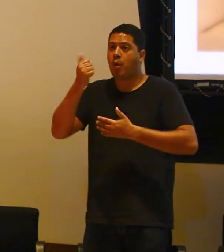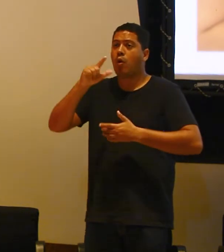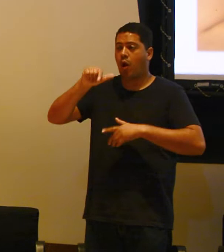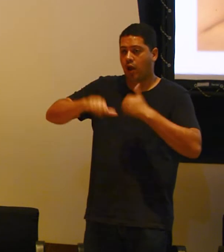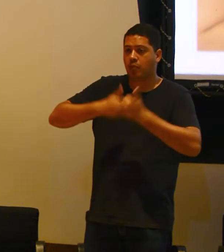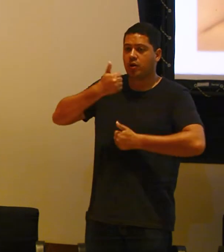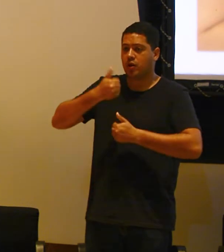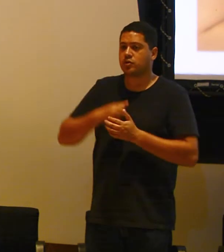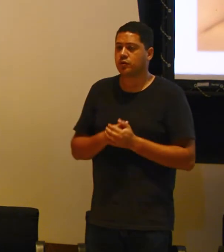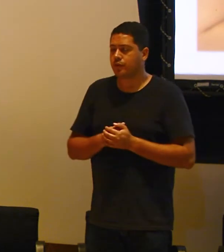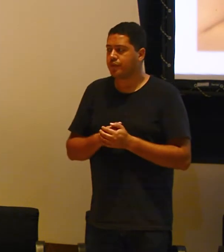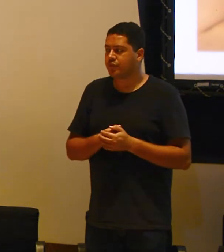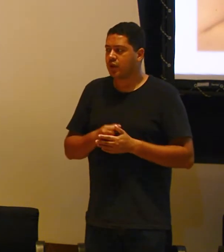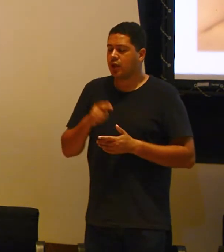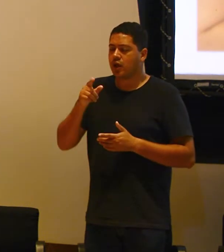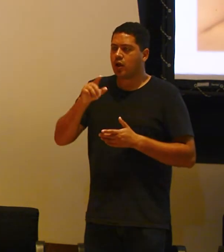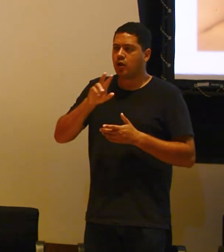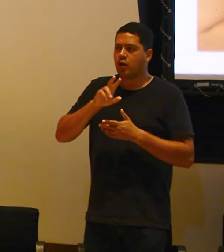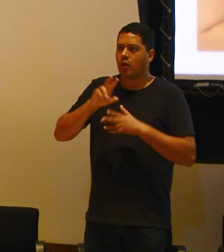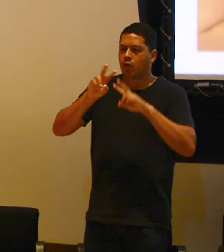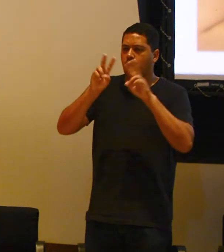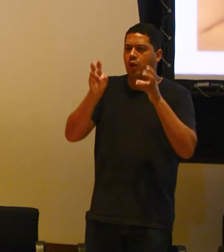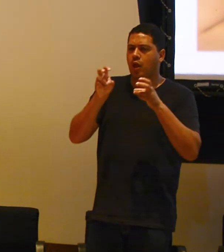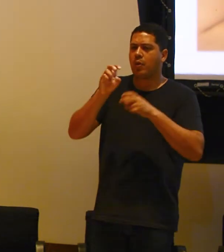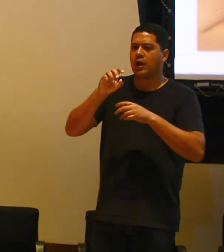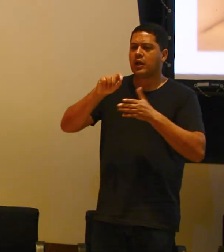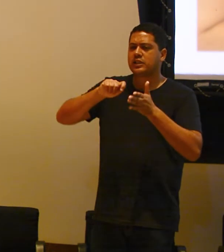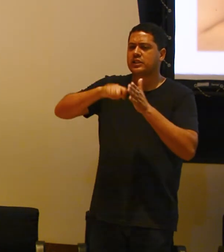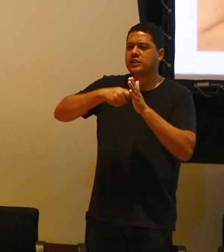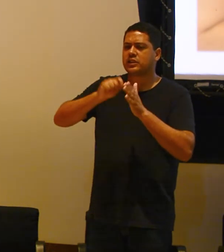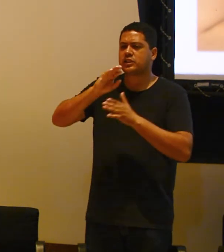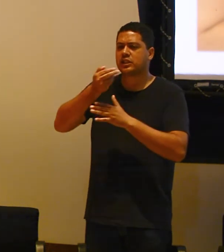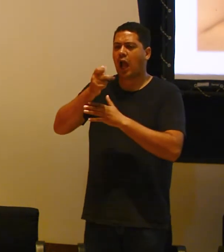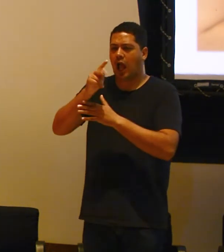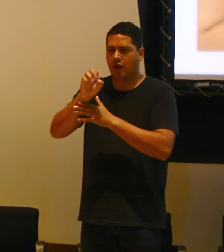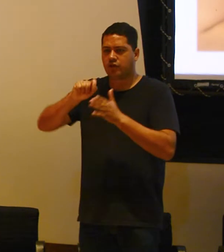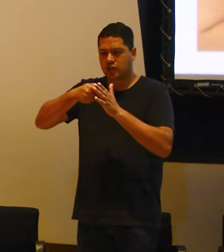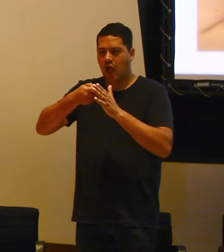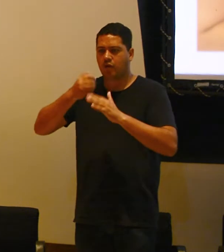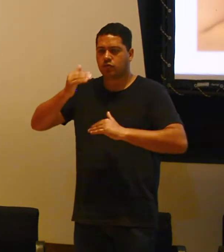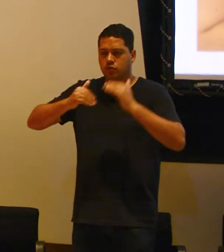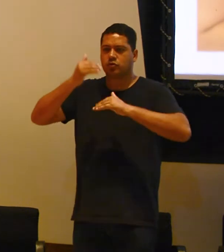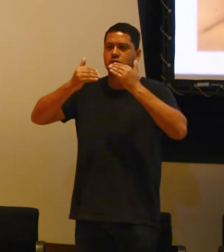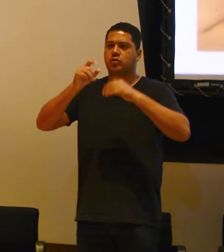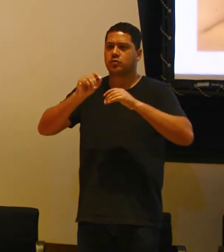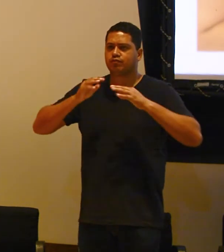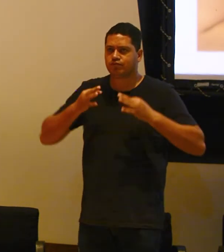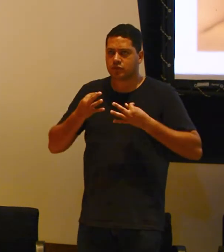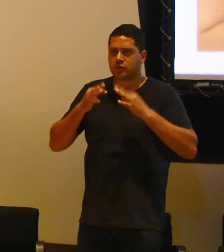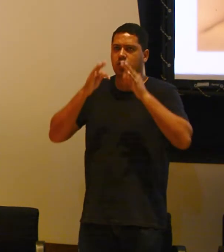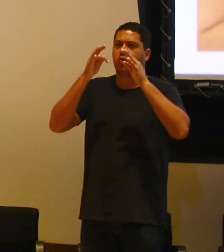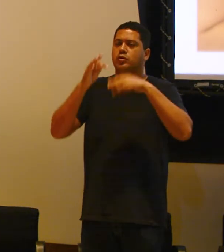o acesso a essa chave de sucesso seria desde a indicação, né, com relação às tecnologias que o paciente